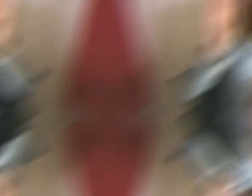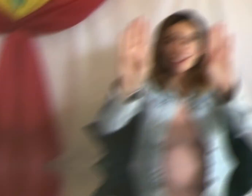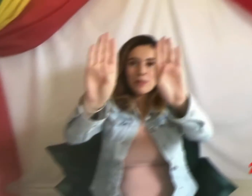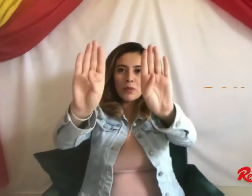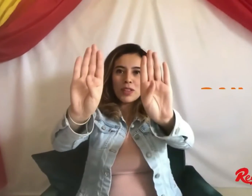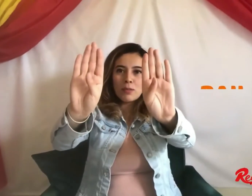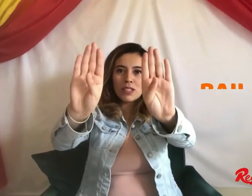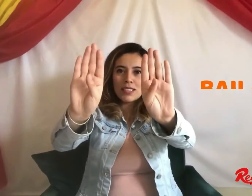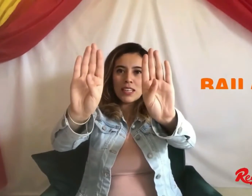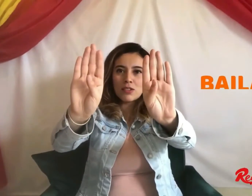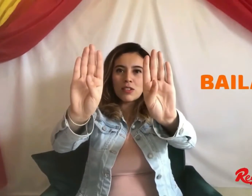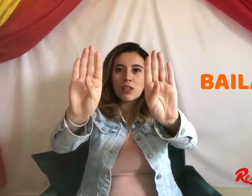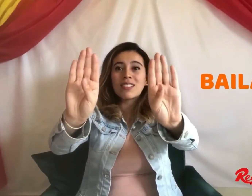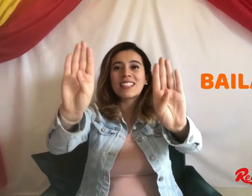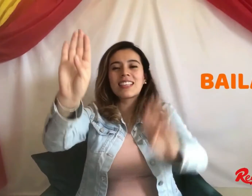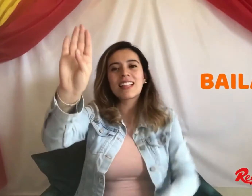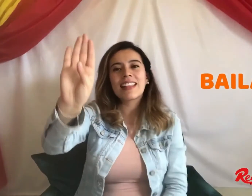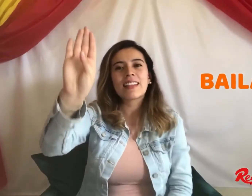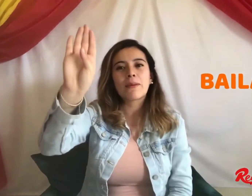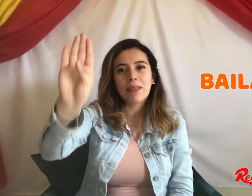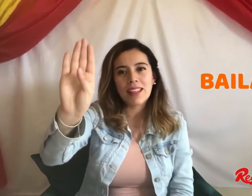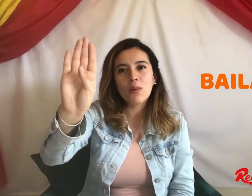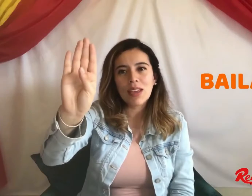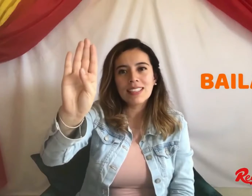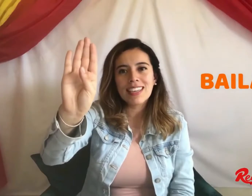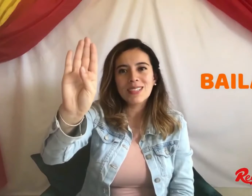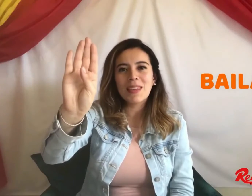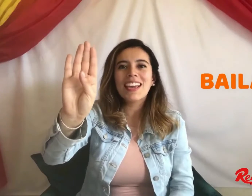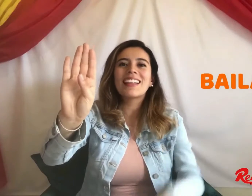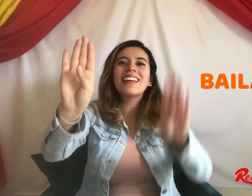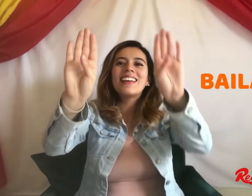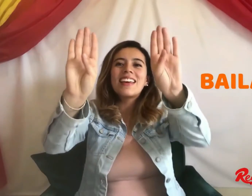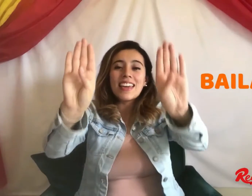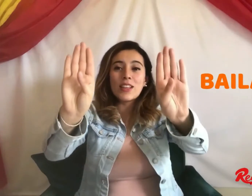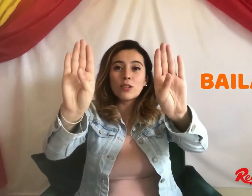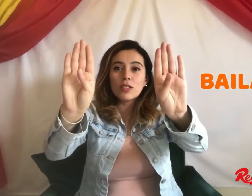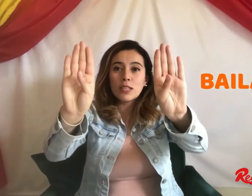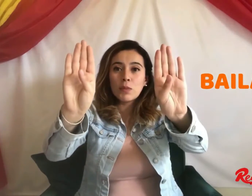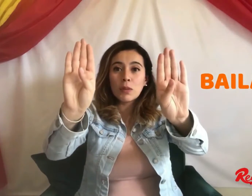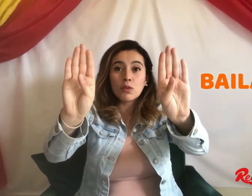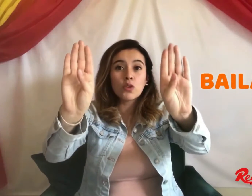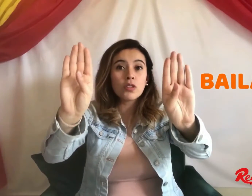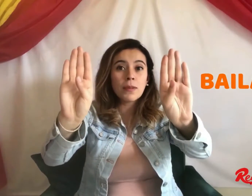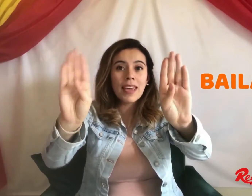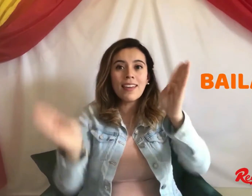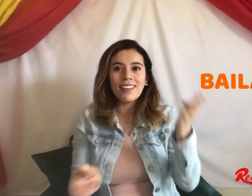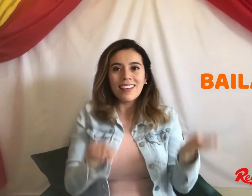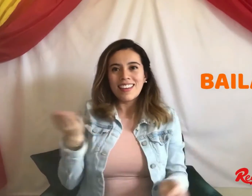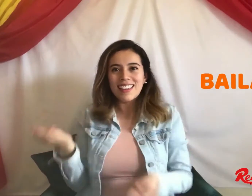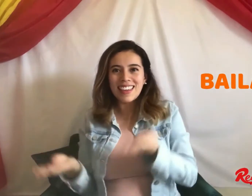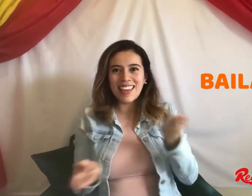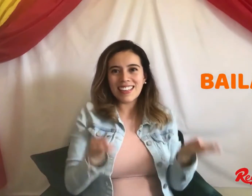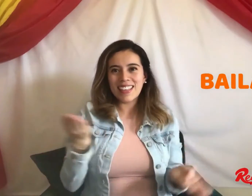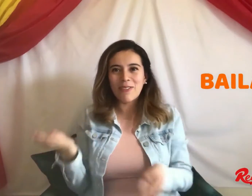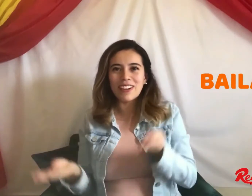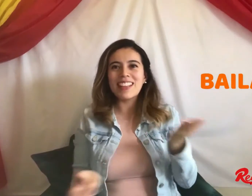Bailar. Ponemos así los dedos. Esta es la letra B en lengua de señas mexicana. Entonces ponemos dos B y hacia